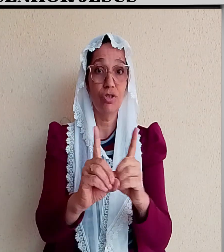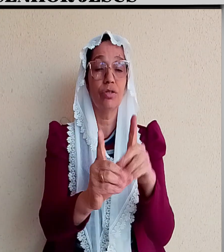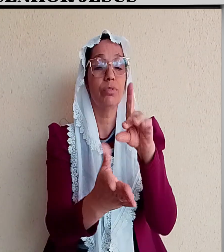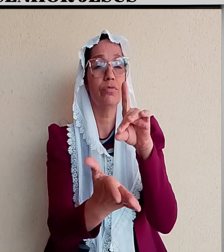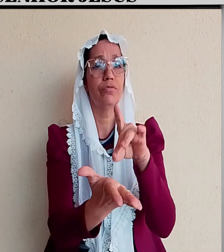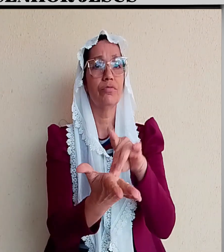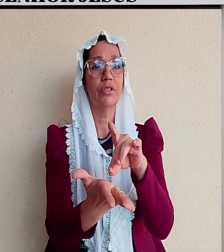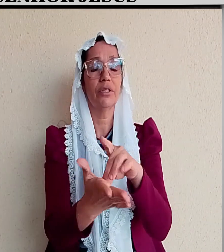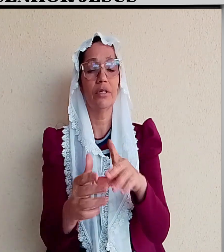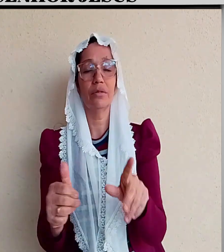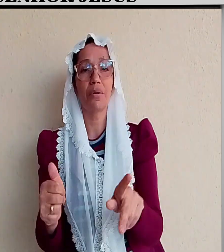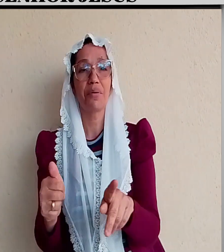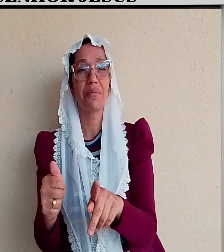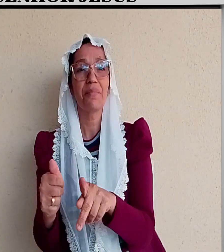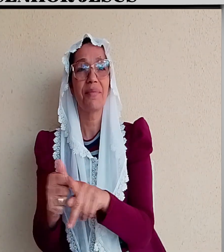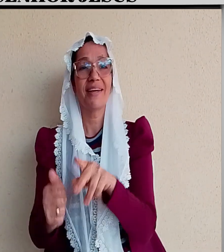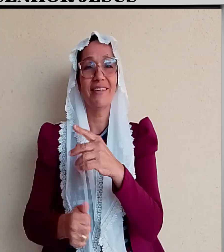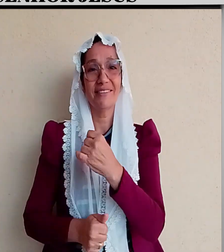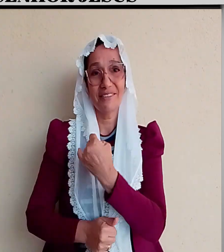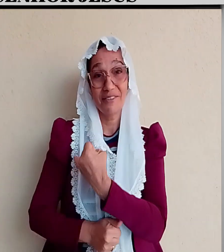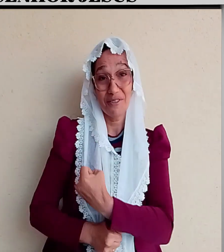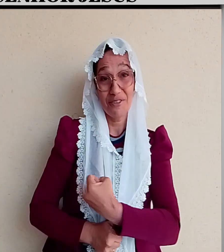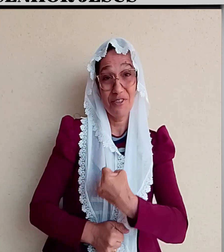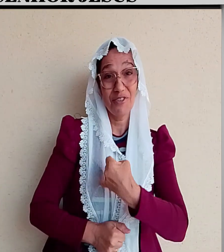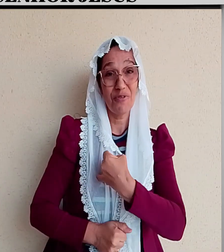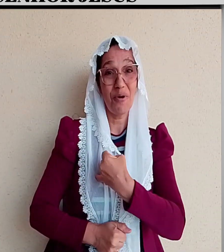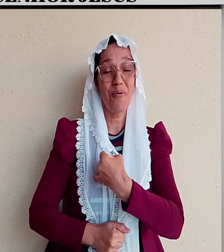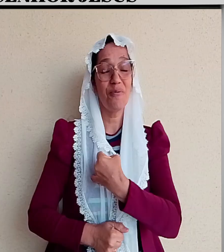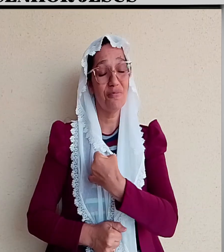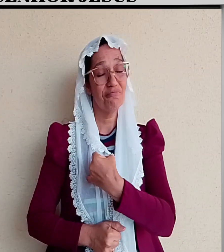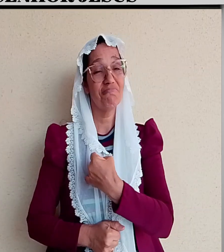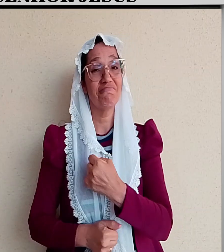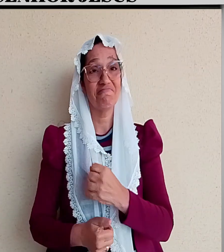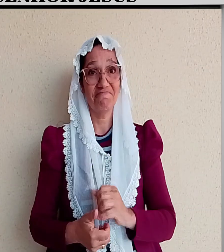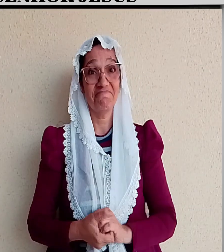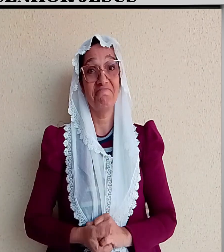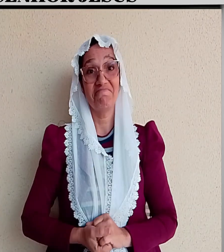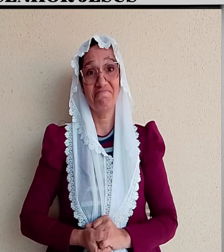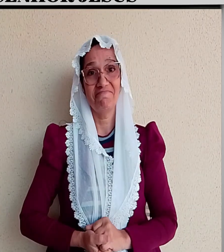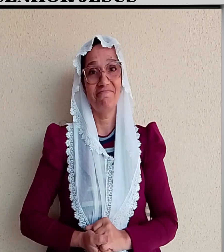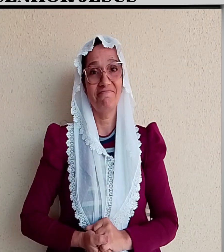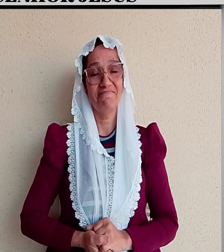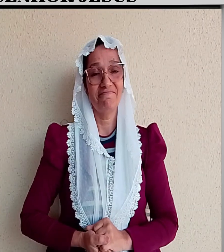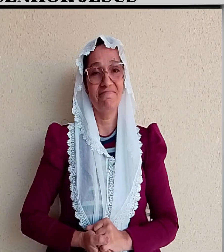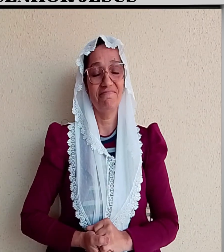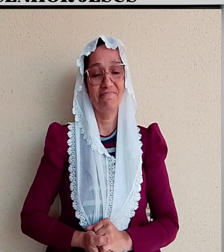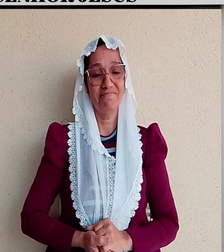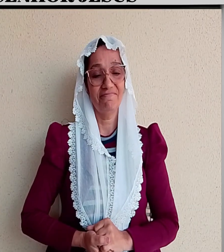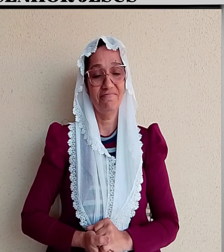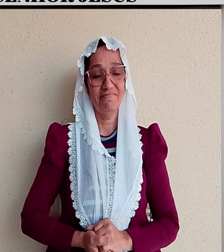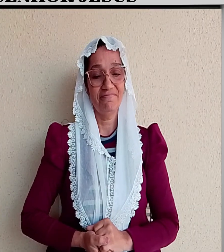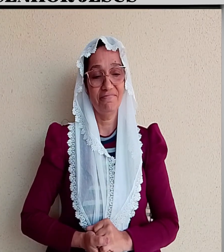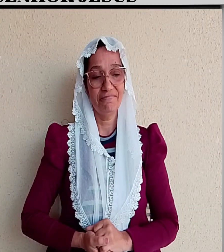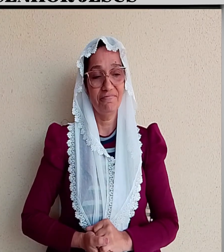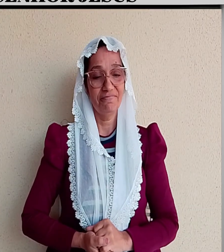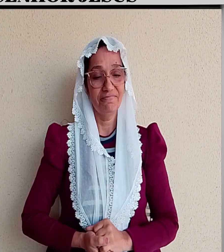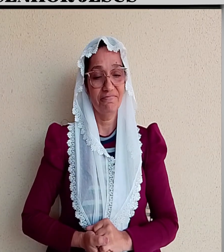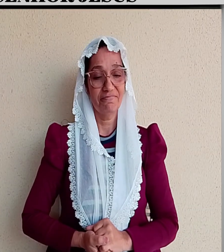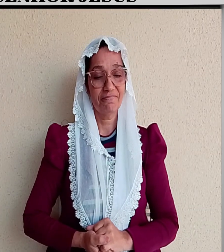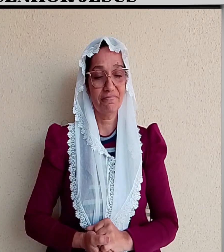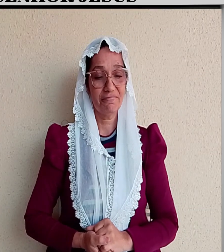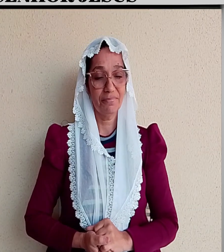nenhuma moeda entregue a ti vai fazer você vender a tua alma, vender a tua fé. Glória a Jesus. Aleluia, porque a